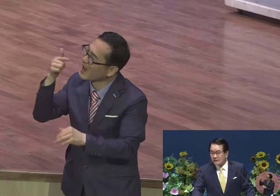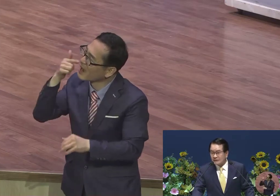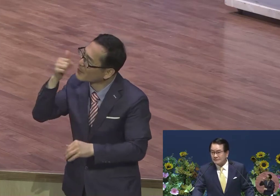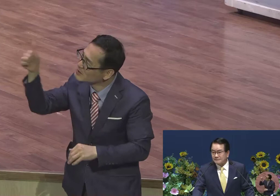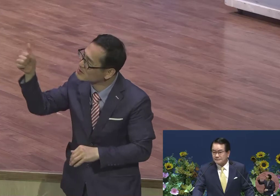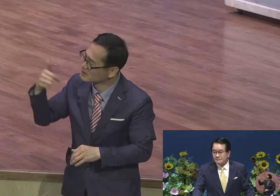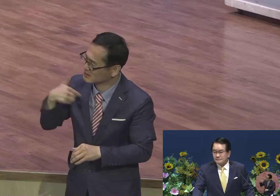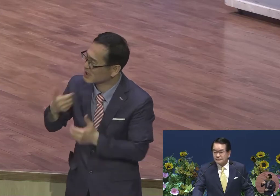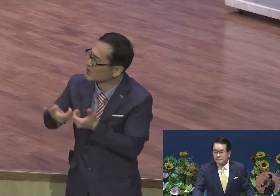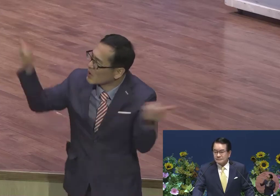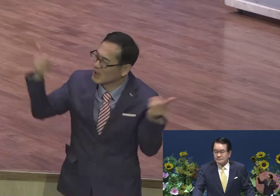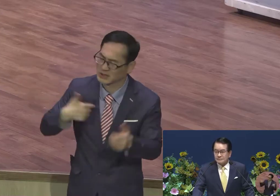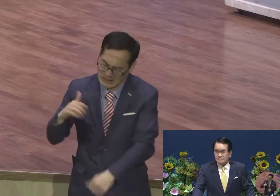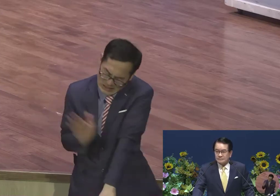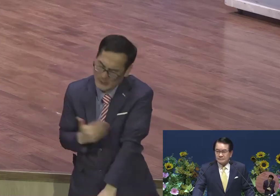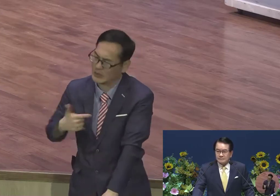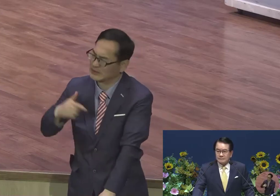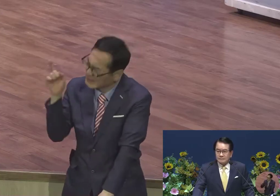사용하신다